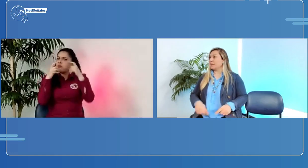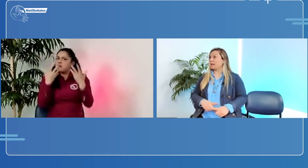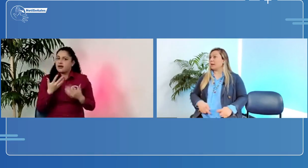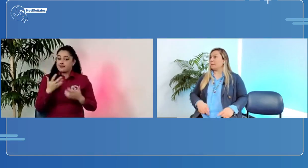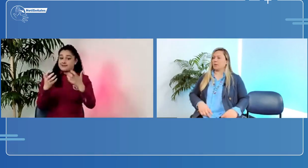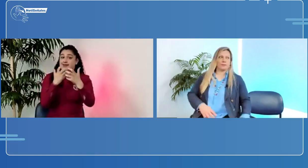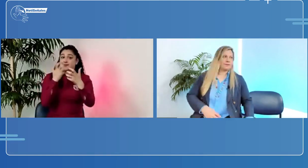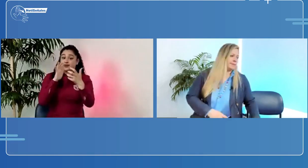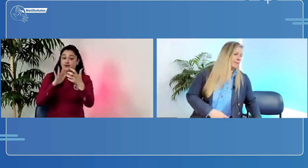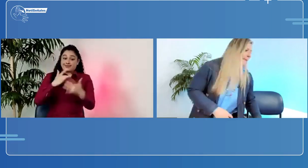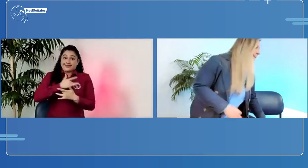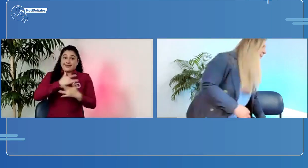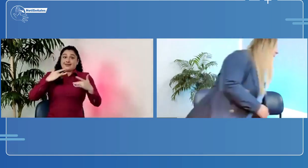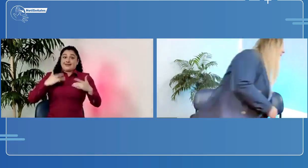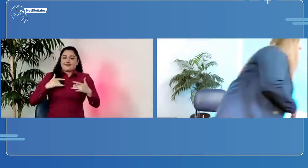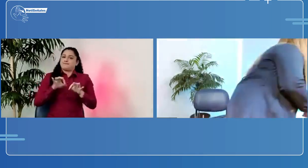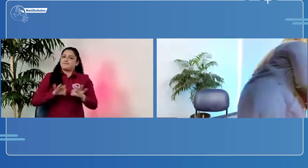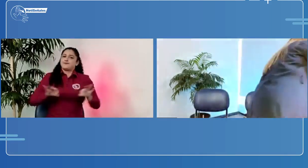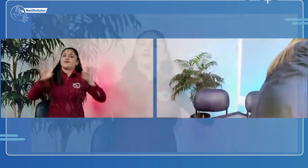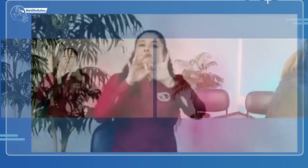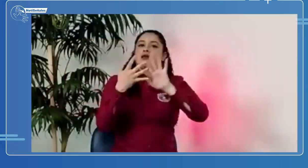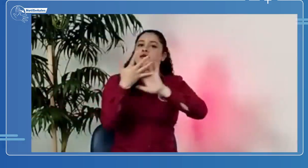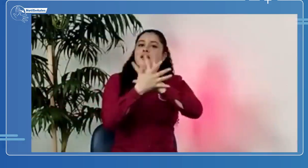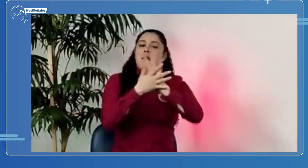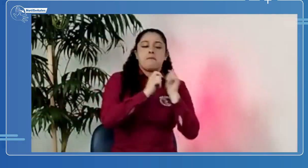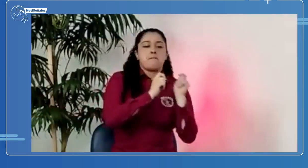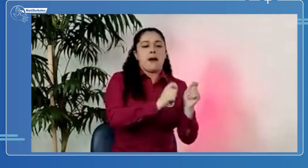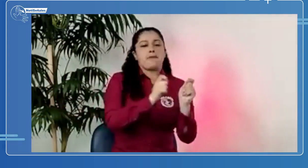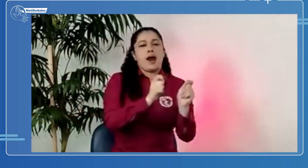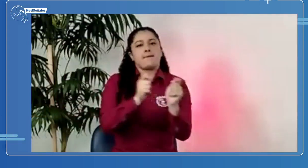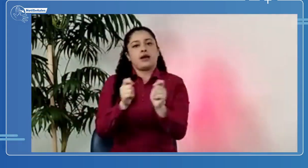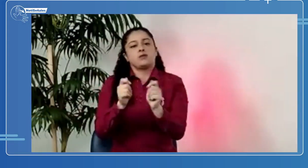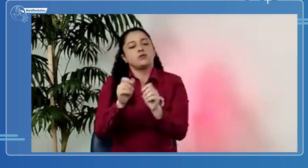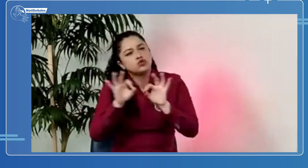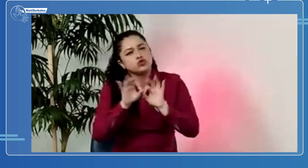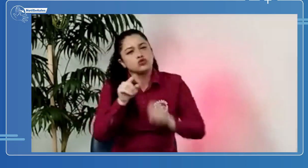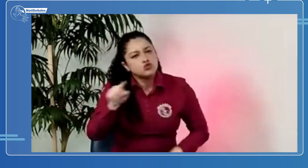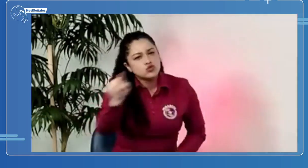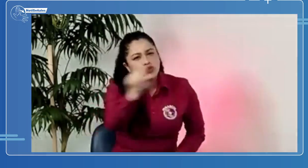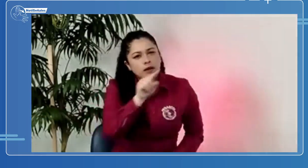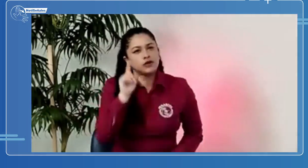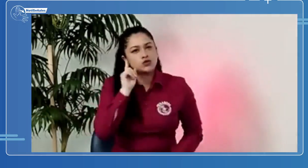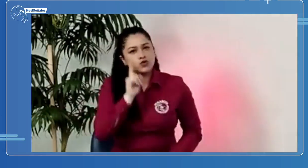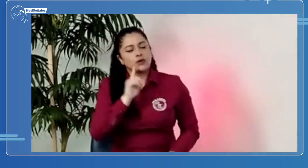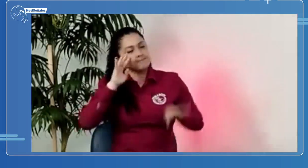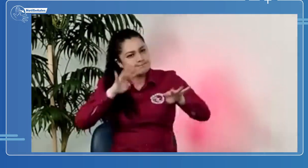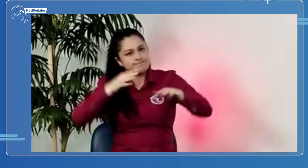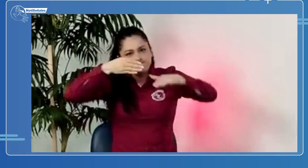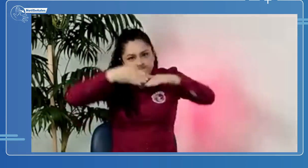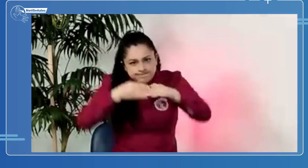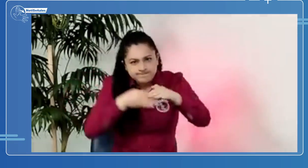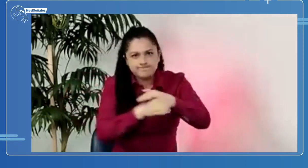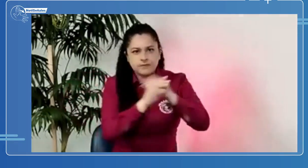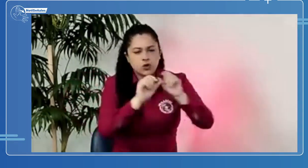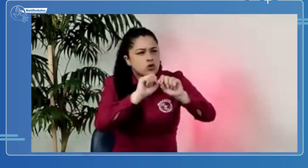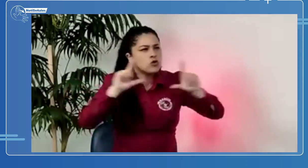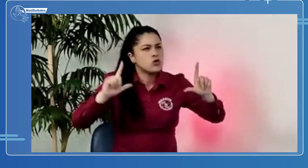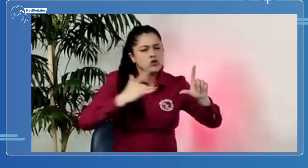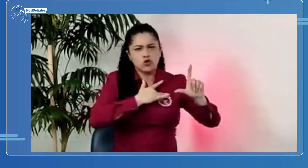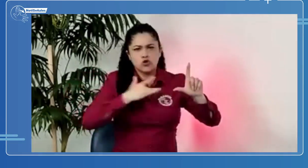pues tengan este análisis y pues puedan verlo. O sea, es importante todos estos términos del sistema de salud